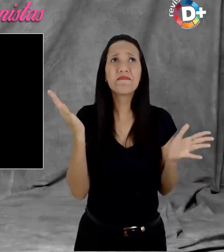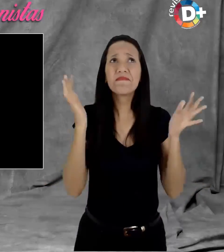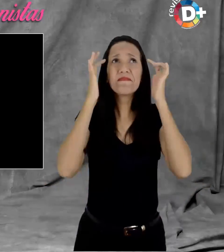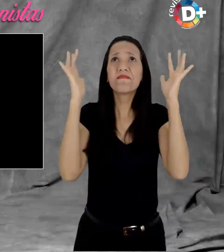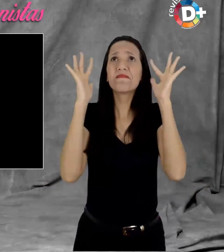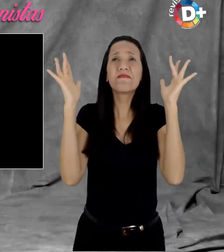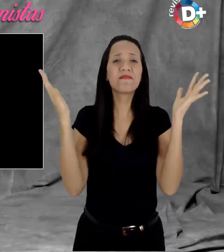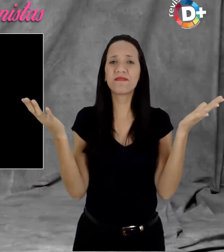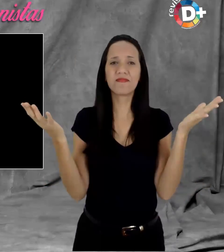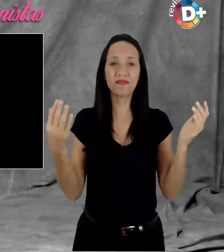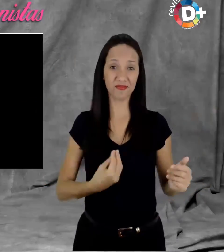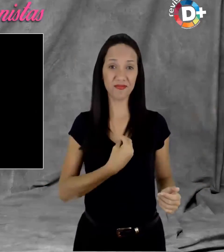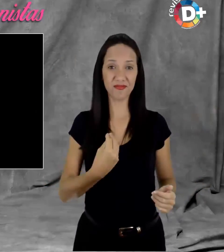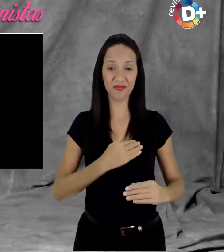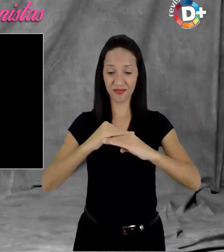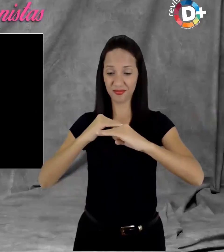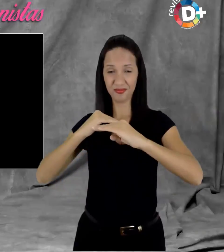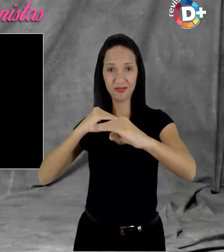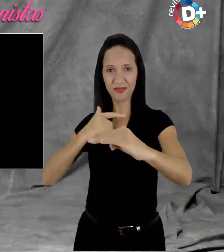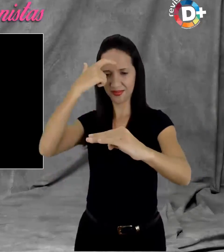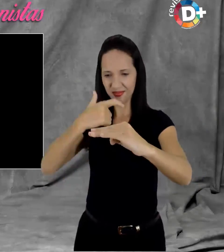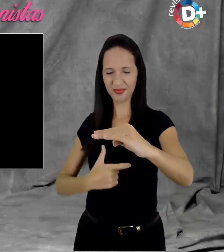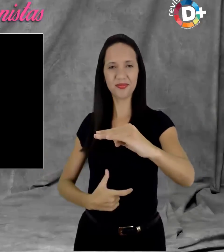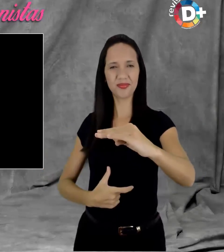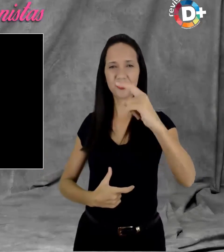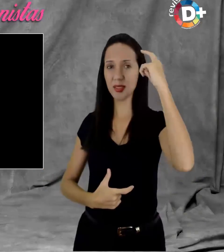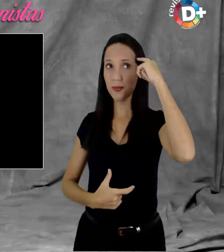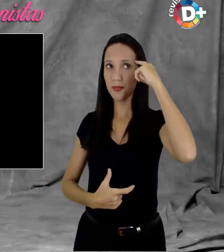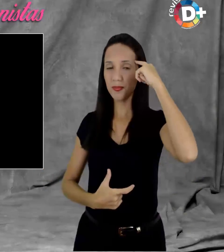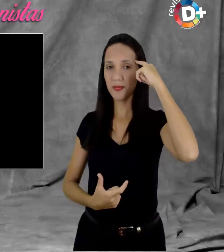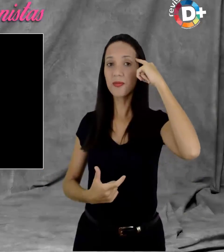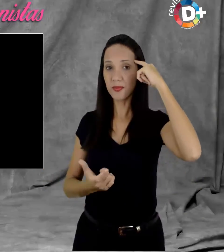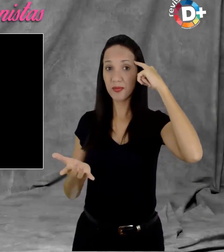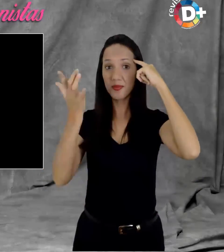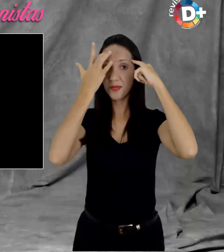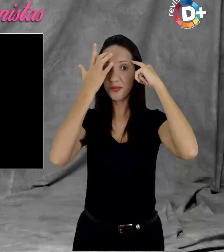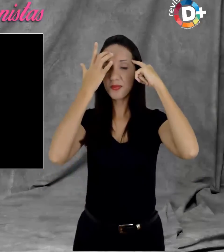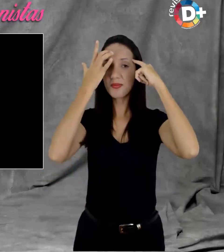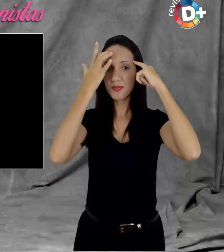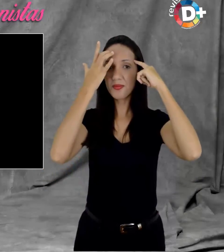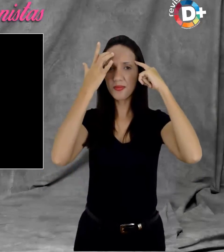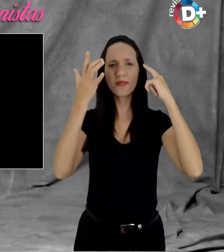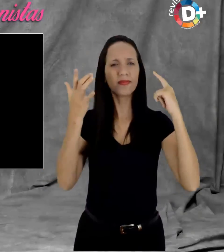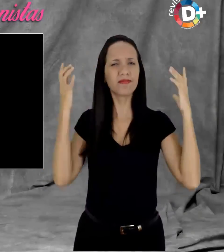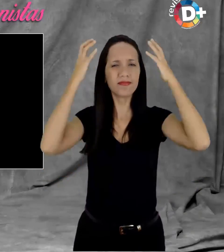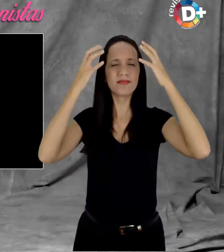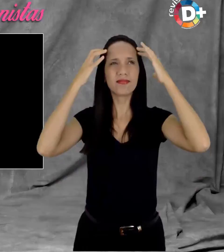nem pensar. Viver a plenitude da nova condição física, mental ou intelectual, ou daquela com